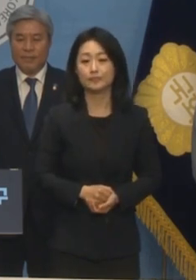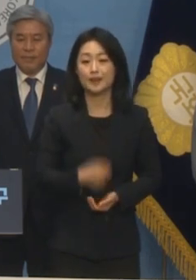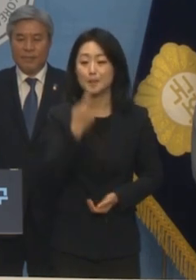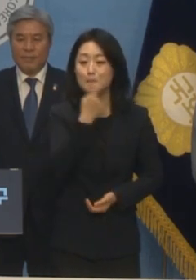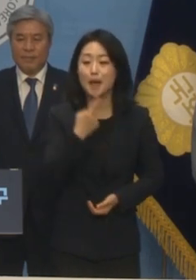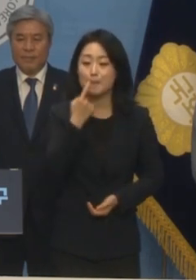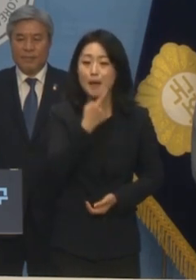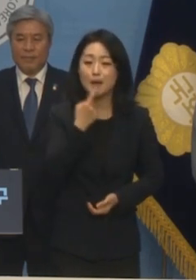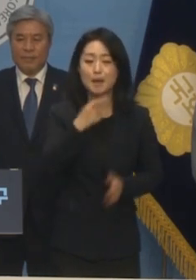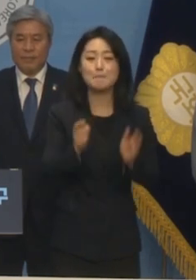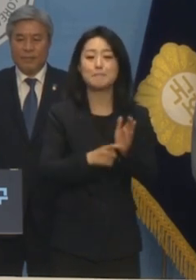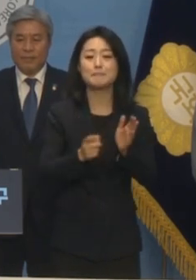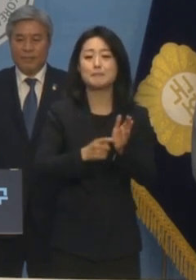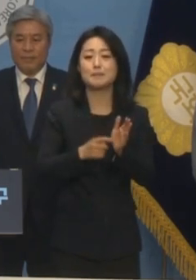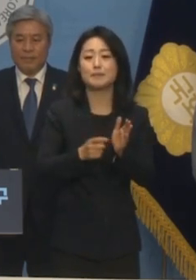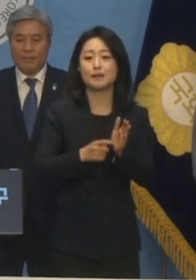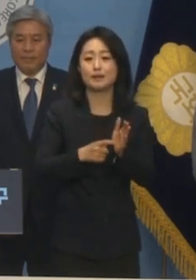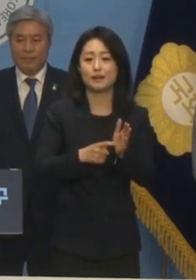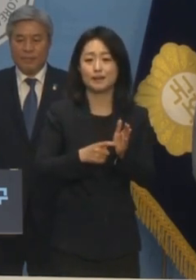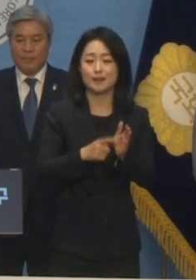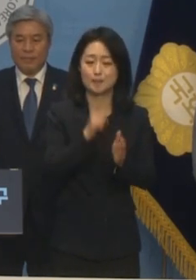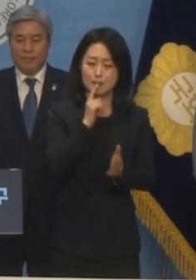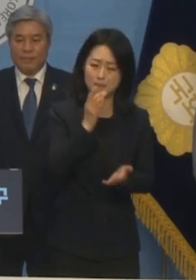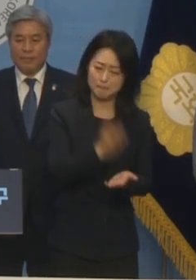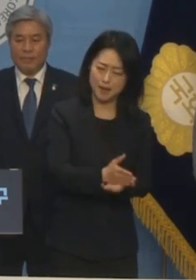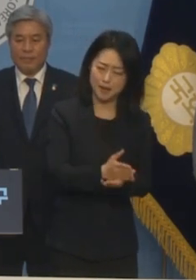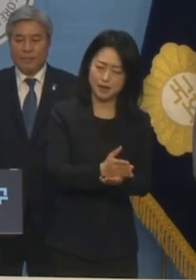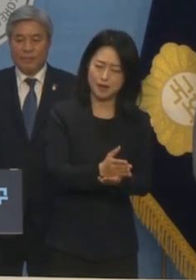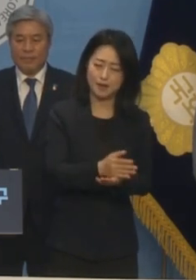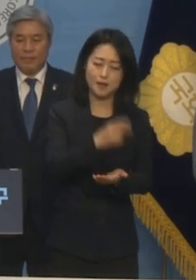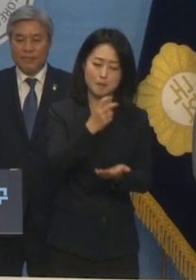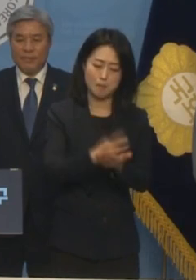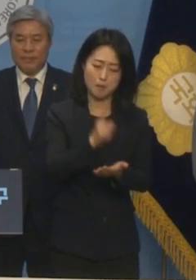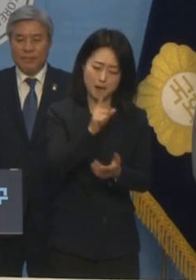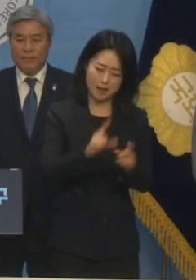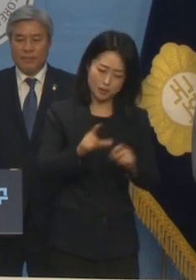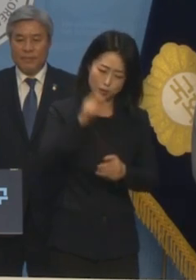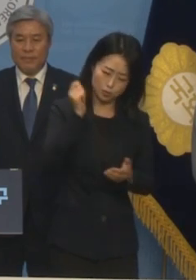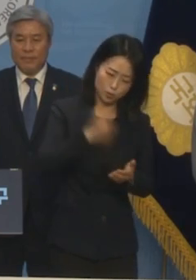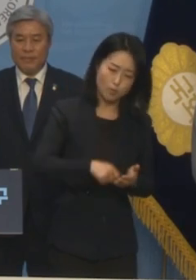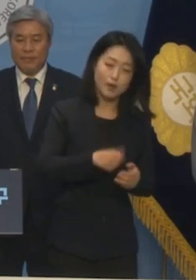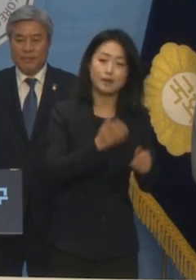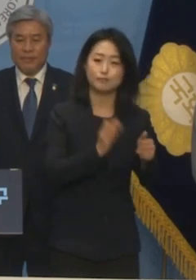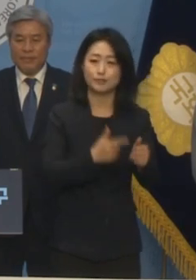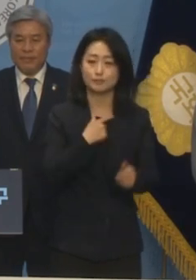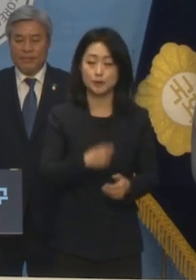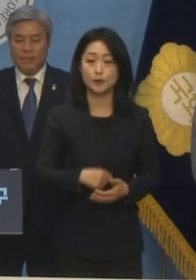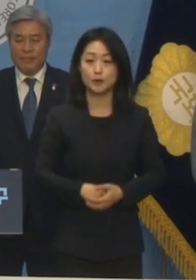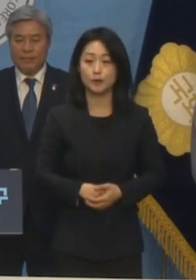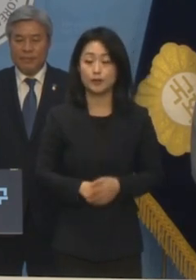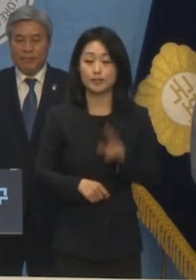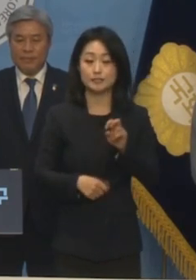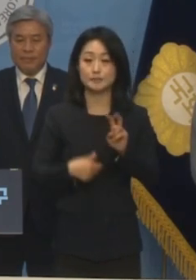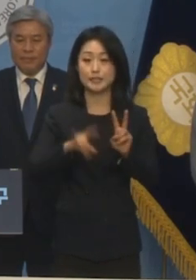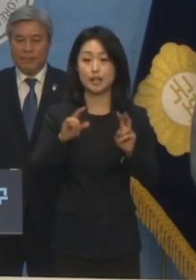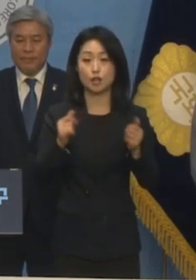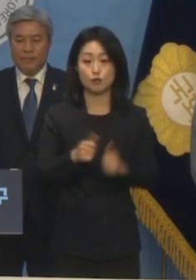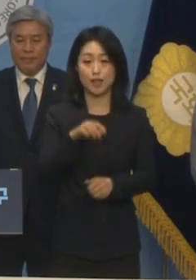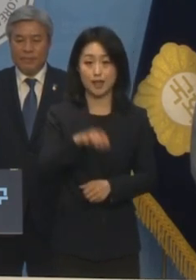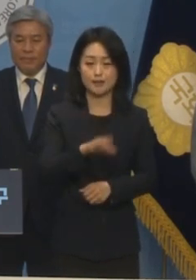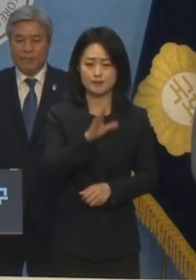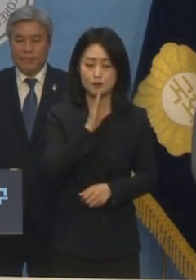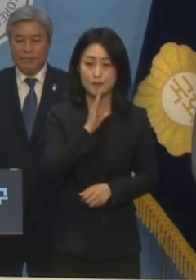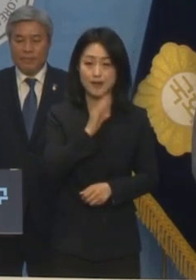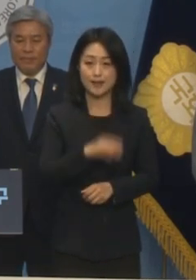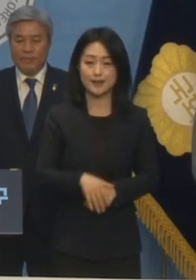말로만 비상상황이라고 하지 말고 그 시간에 법안 하나라도 통과시켜주길 바랍니다. 22대 국회는 정말